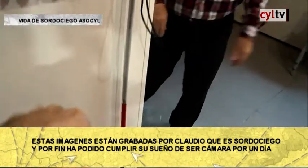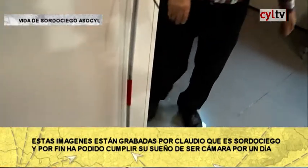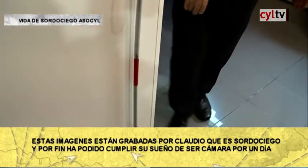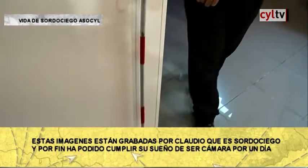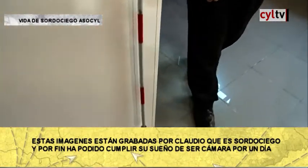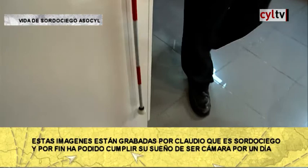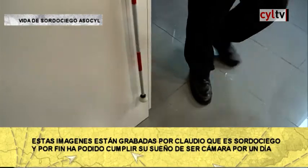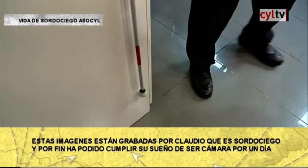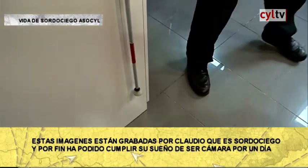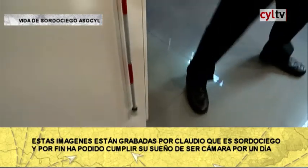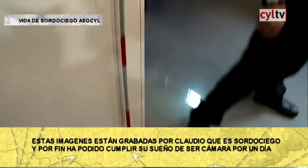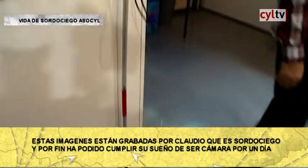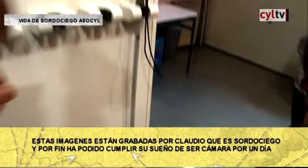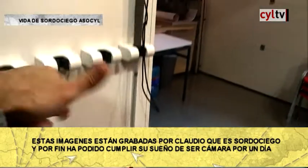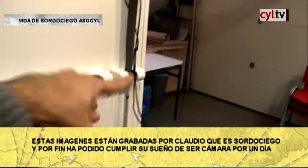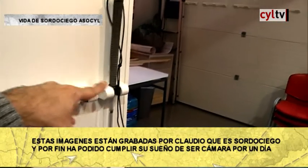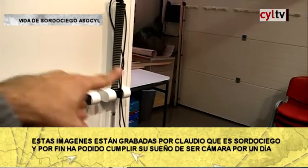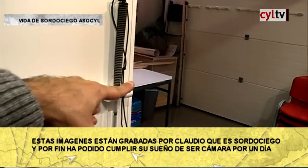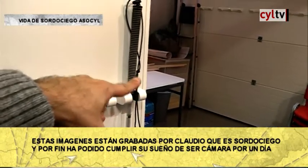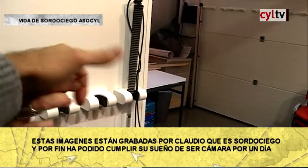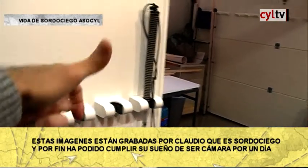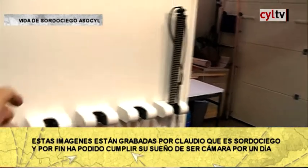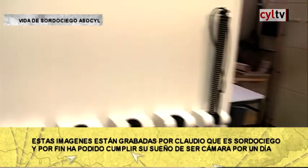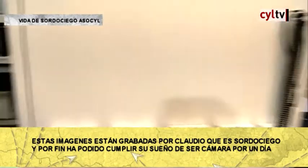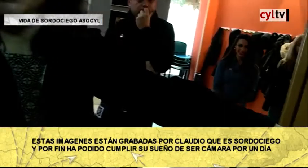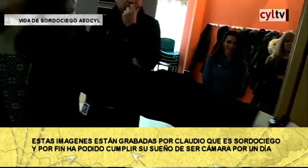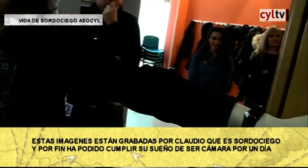Quiere clavar el bastón, por lo que veo, de arriba para abajo. Dice que está muy